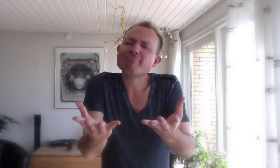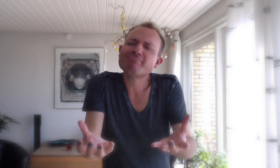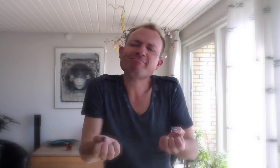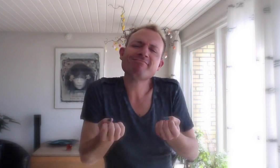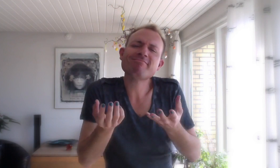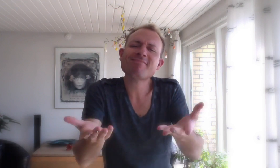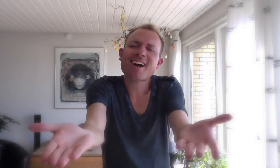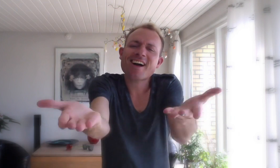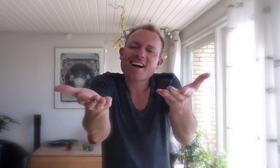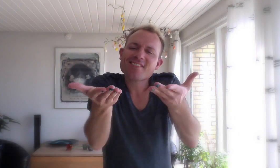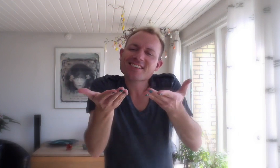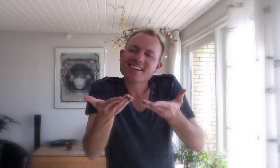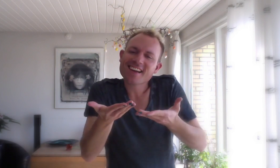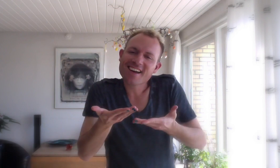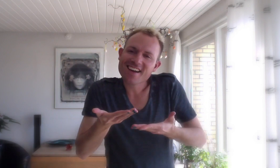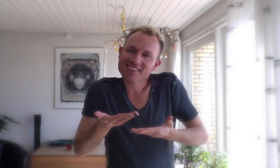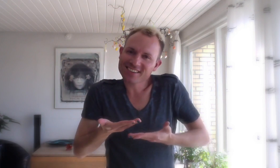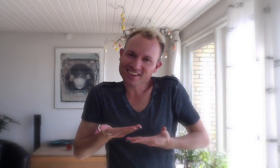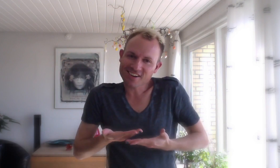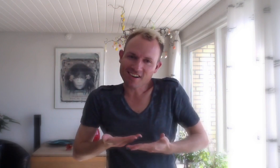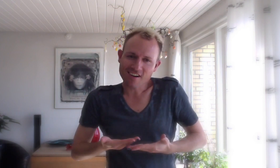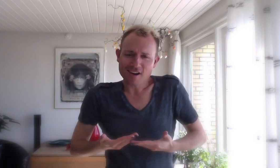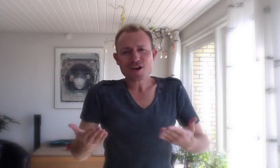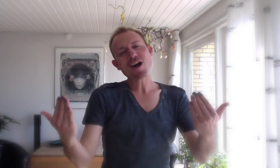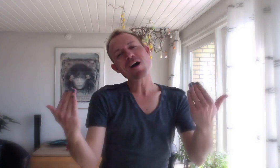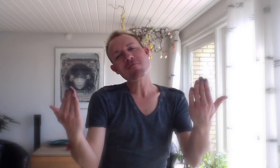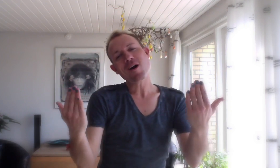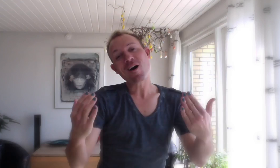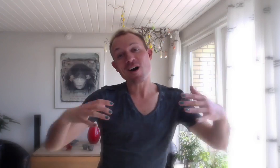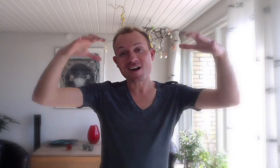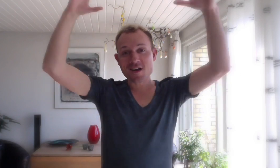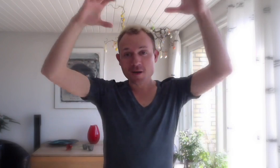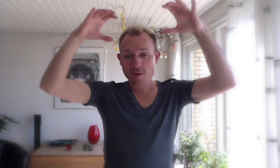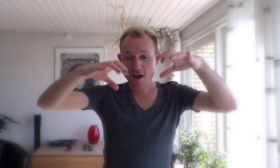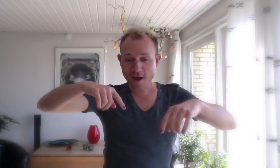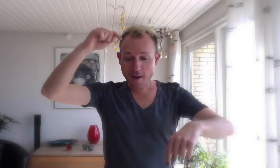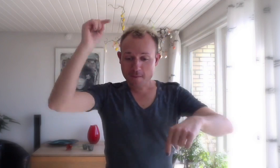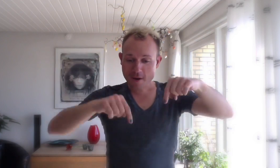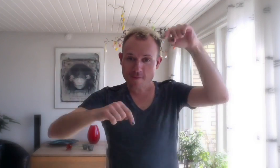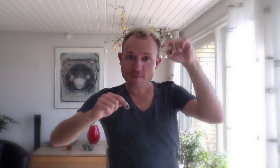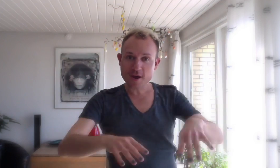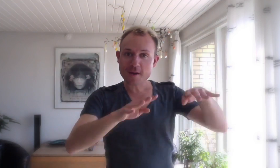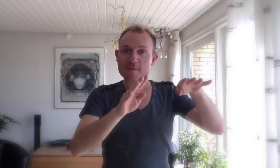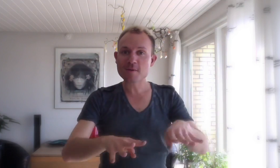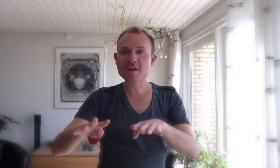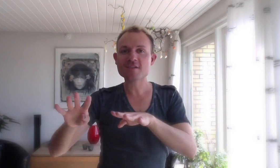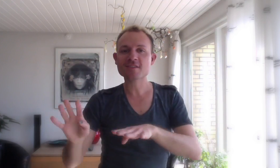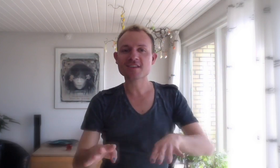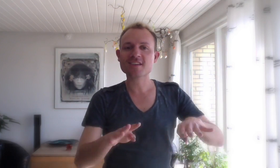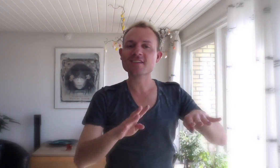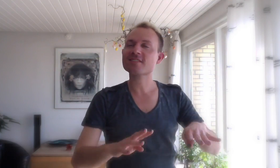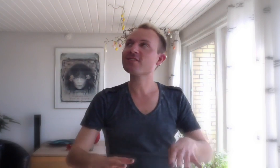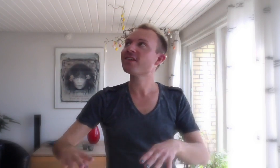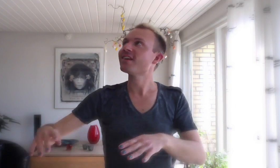it everything you've got Come on and let the rhythm drop We're